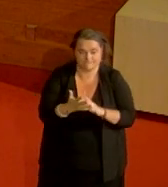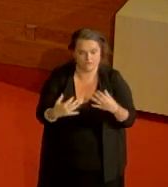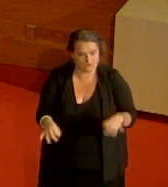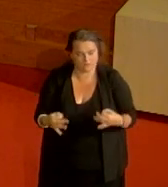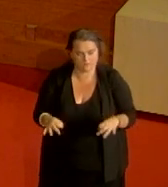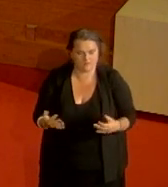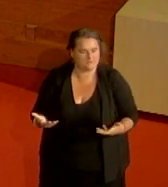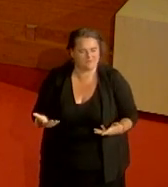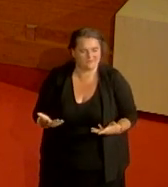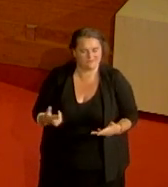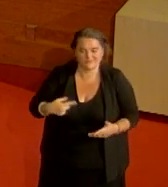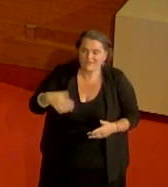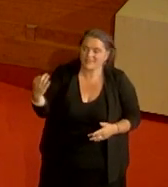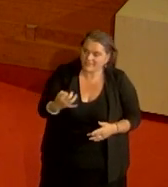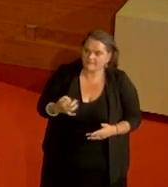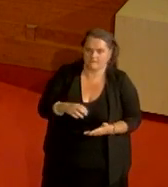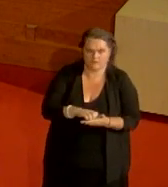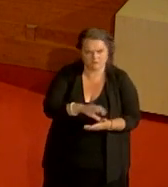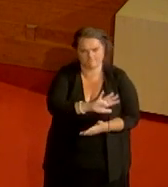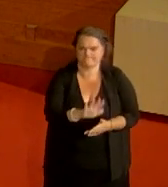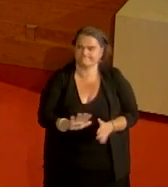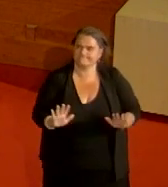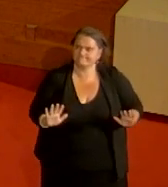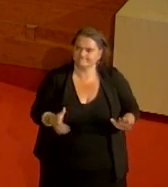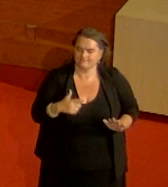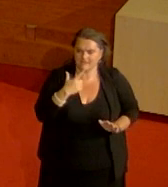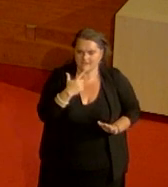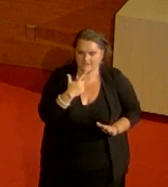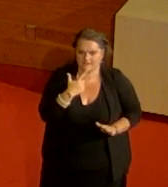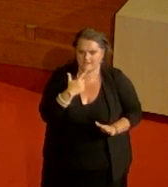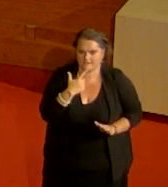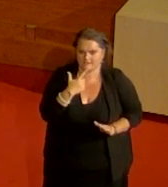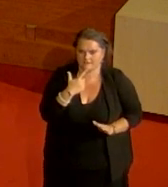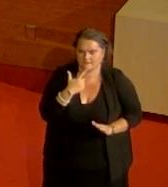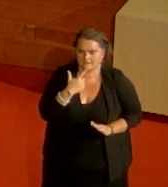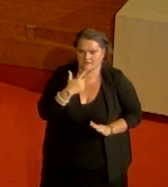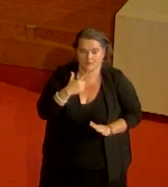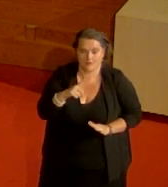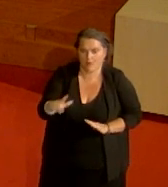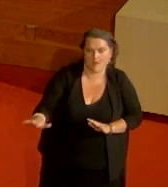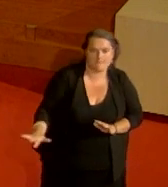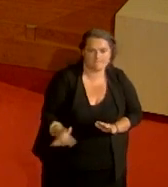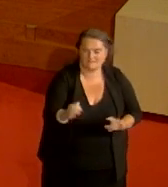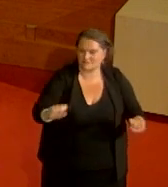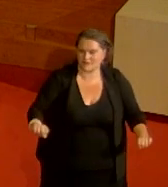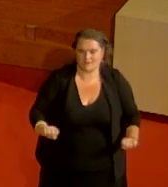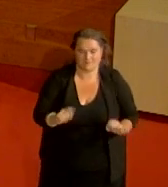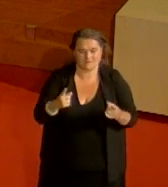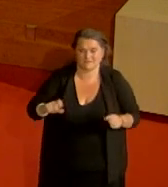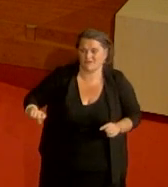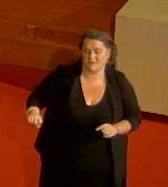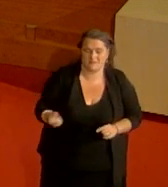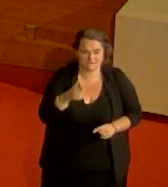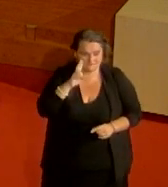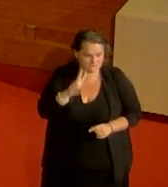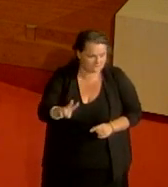cuestionar eh el valor superlativo en la época contemporánea viene dado por lo más lo más visto lo más visto como lo